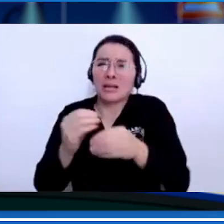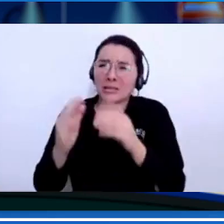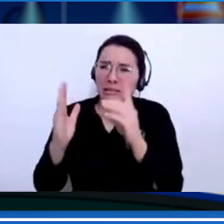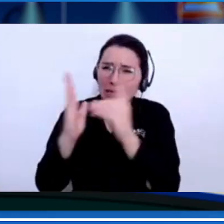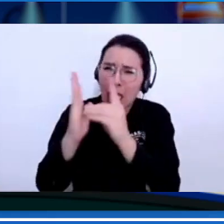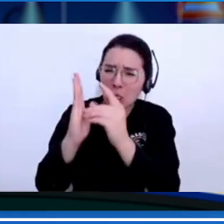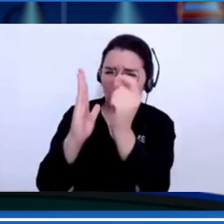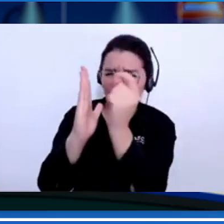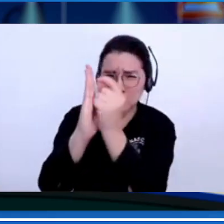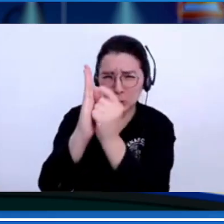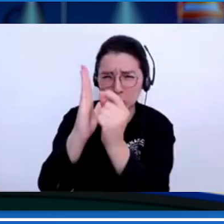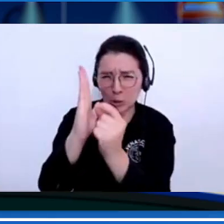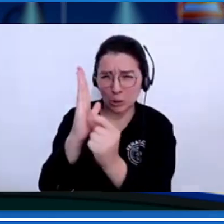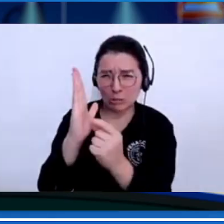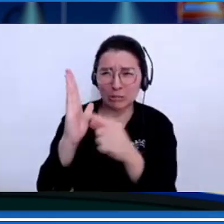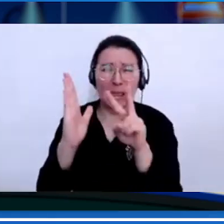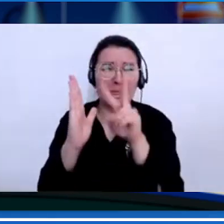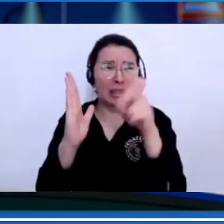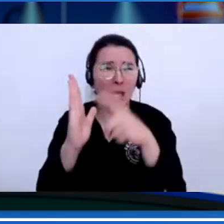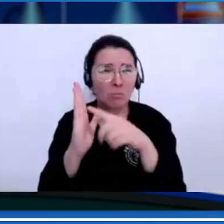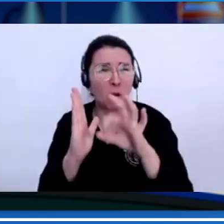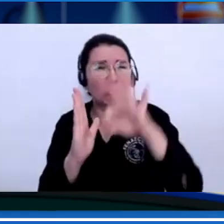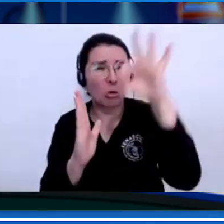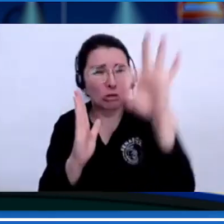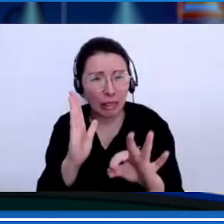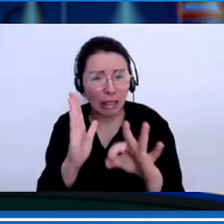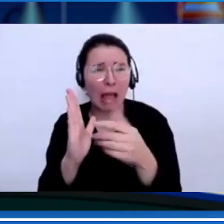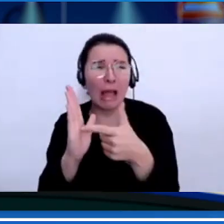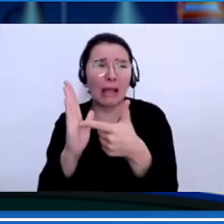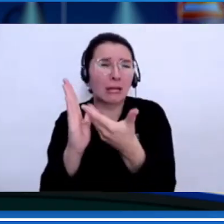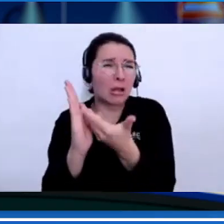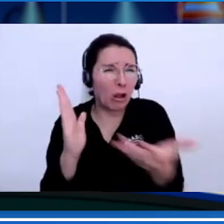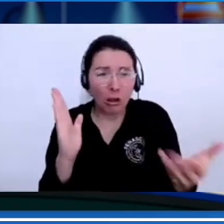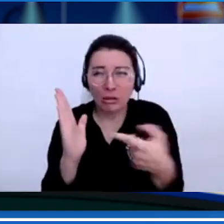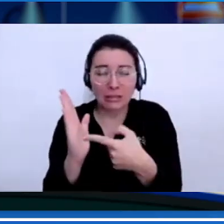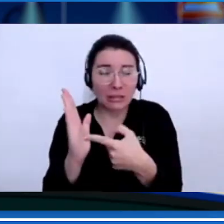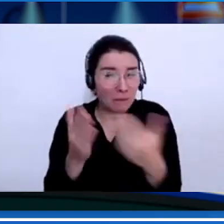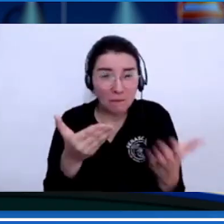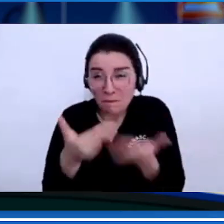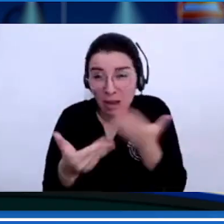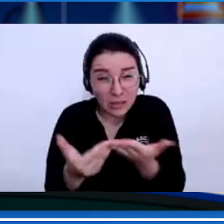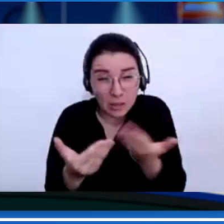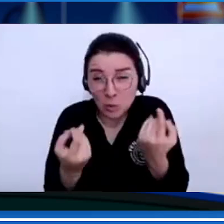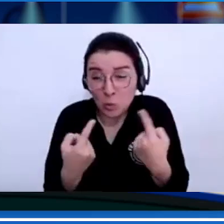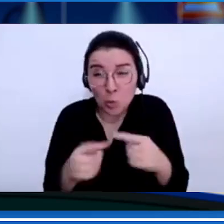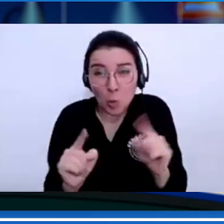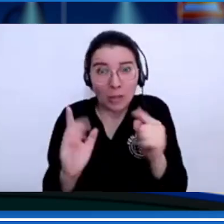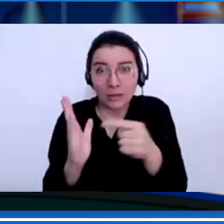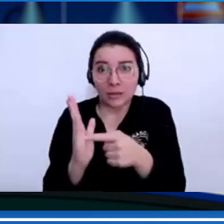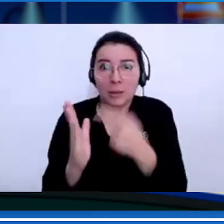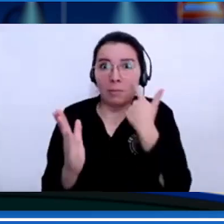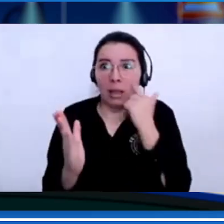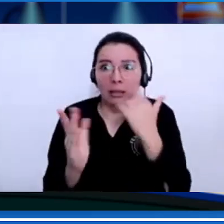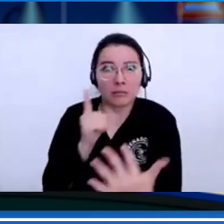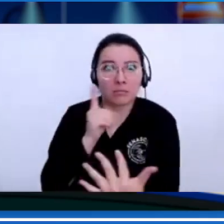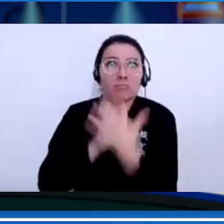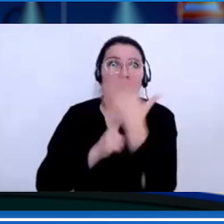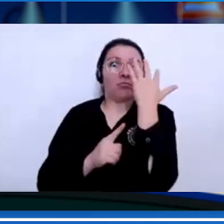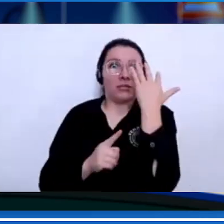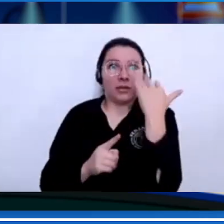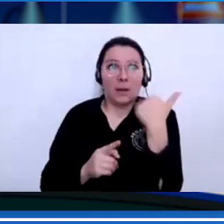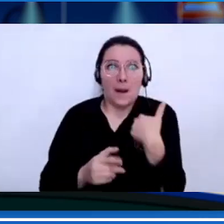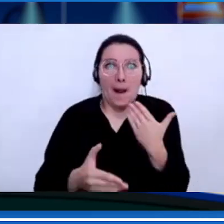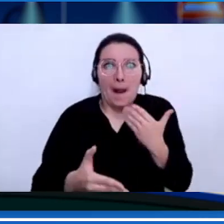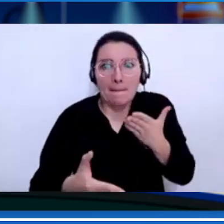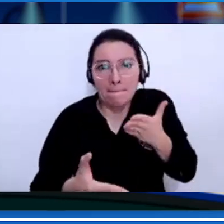gran porcentaje de elementos que no facilitan, sino que perjudican y obstruyen